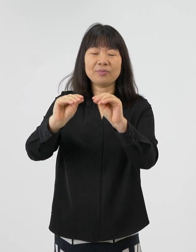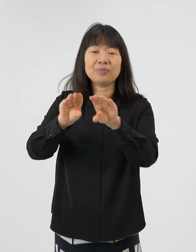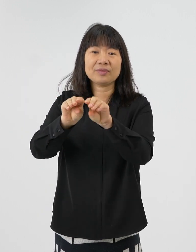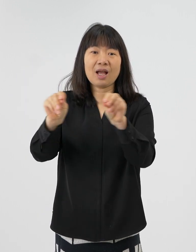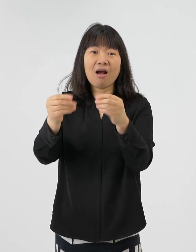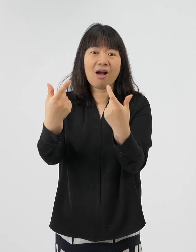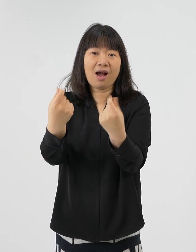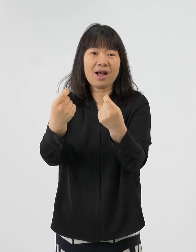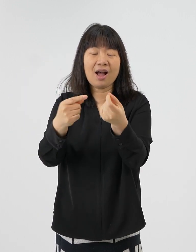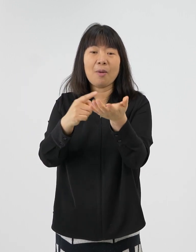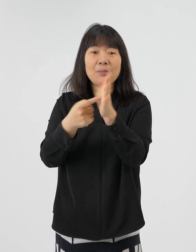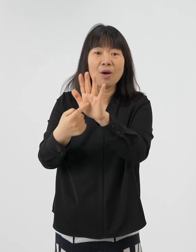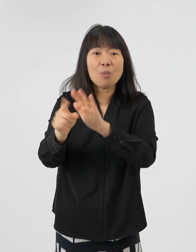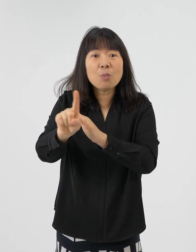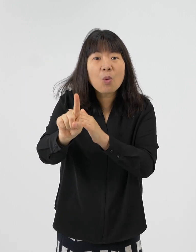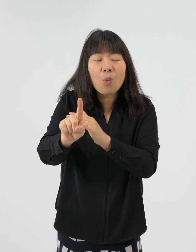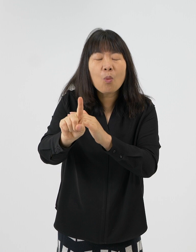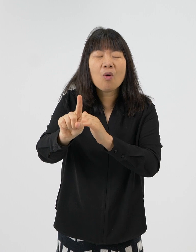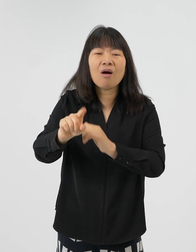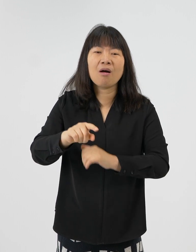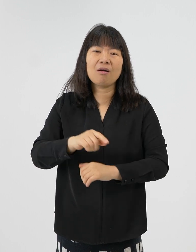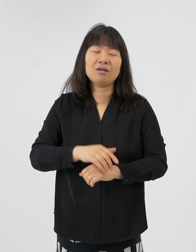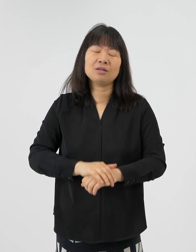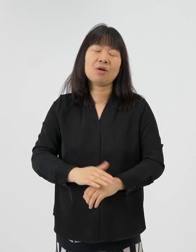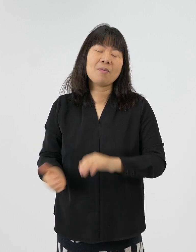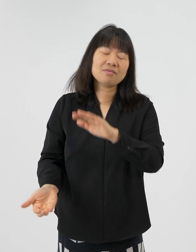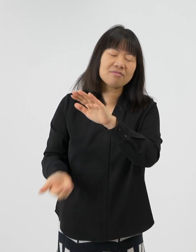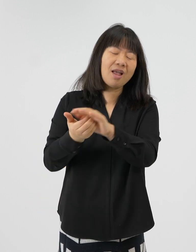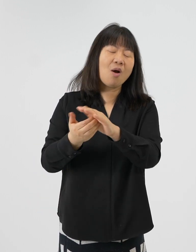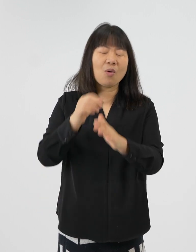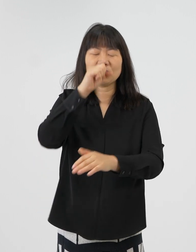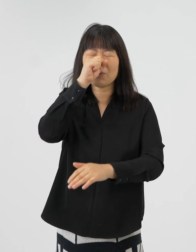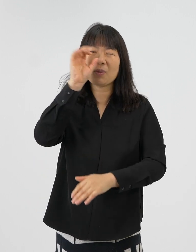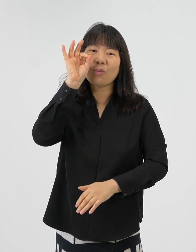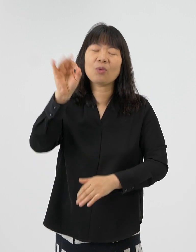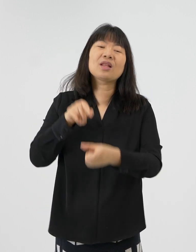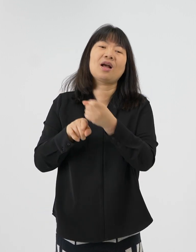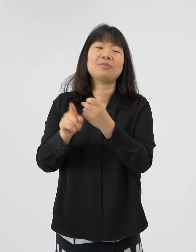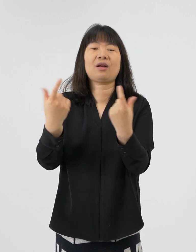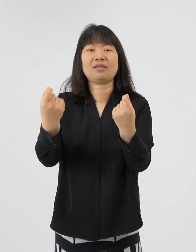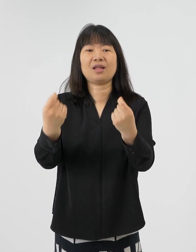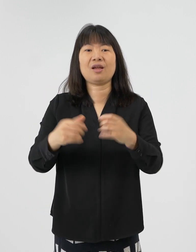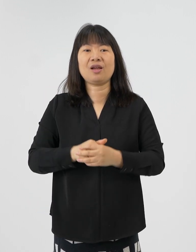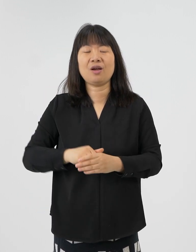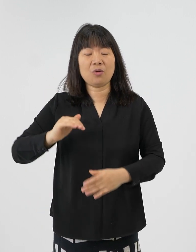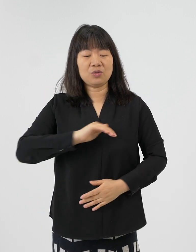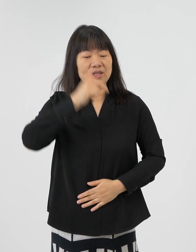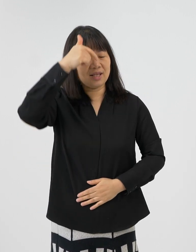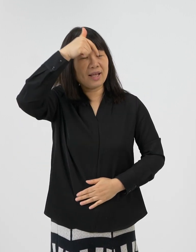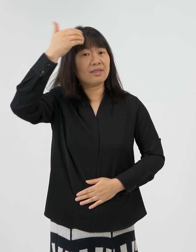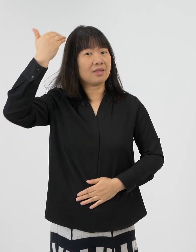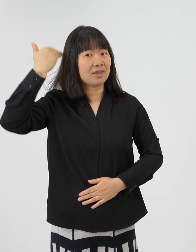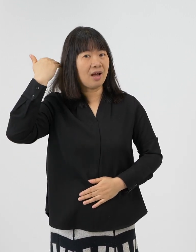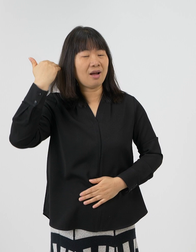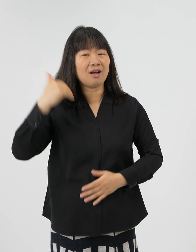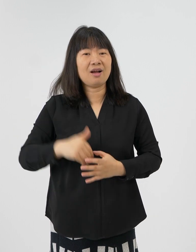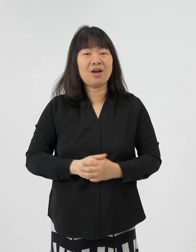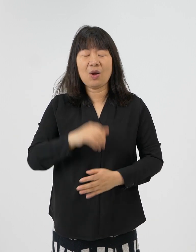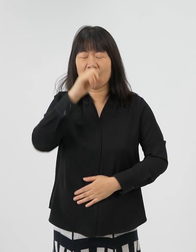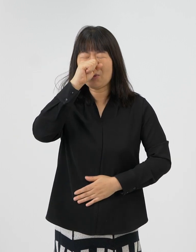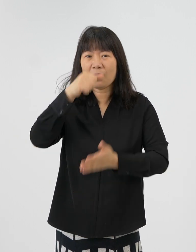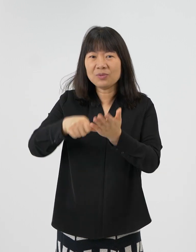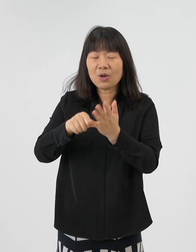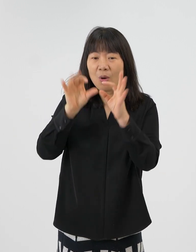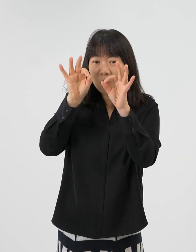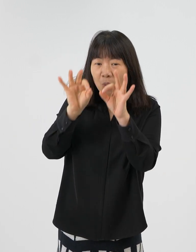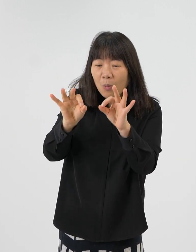같았다라는 이 표현은 최고로 좋게 보였다, 그 뜻이에요. 우리 옛날에 좋은 물건 보면